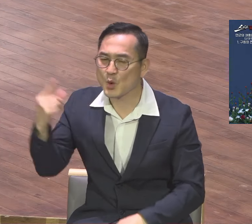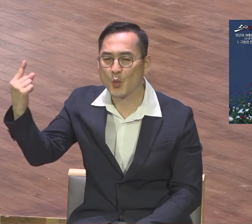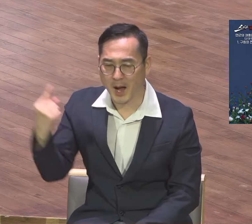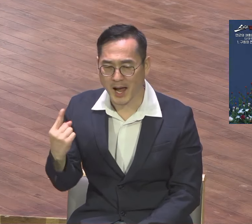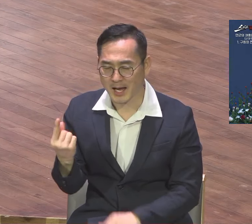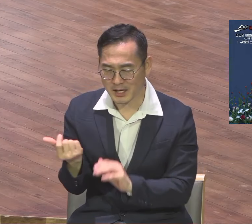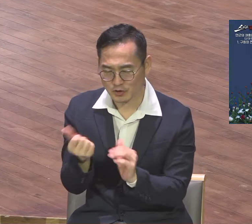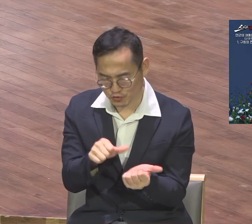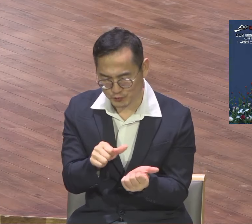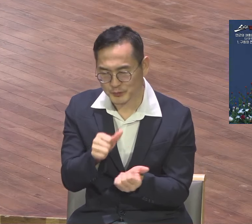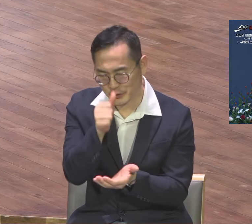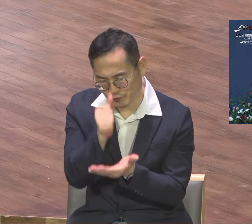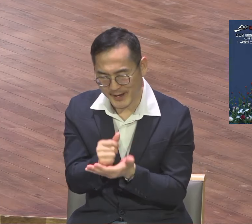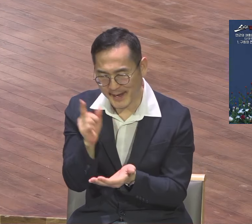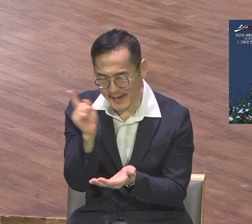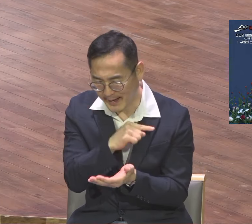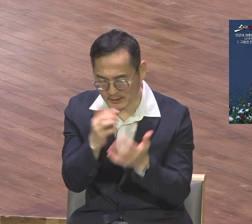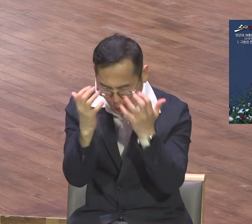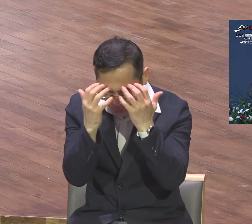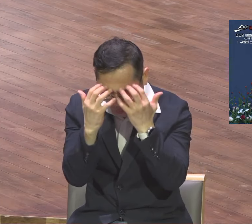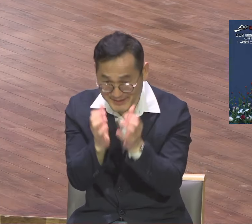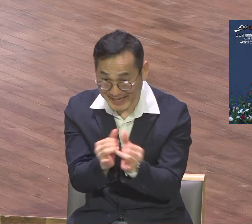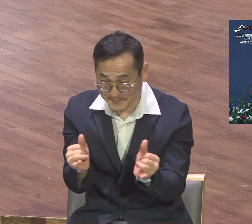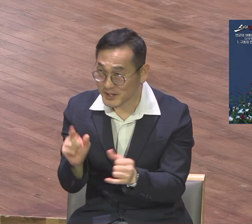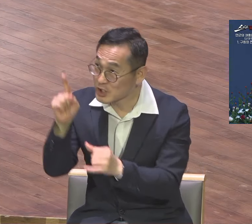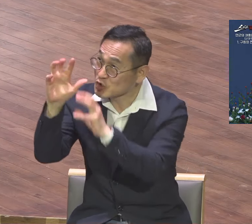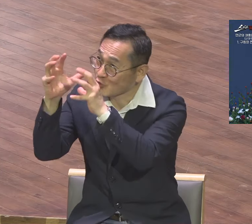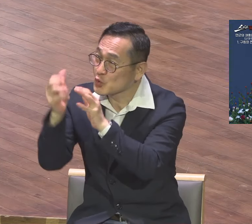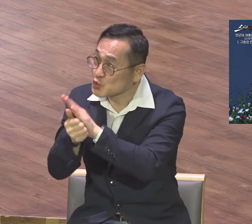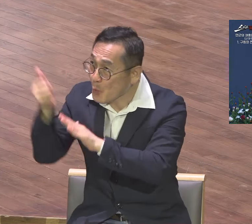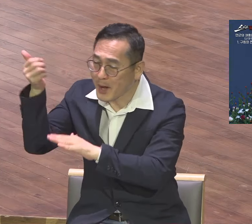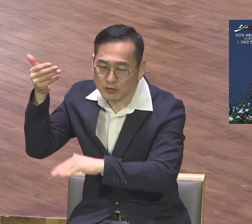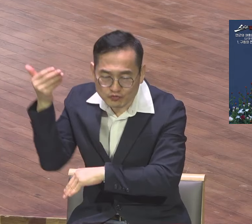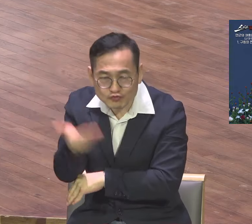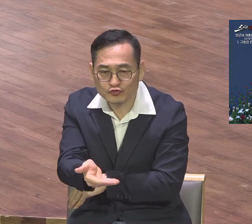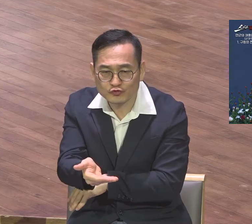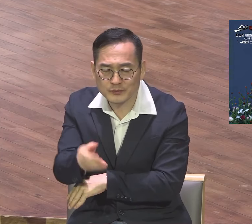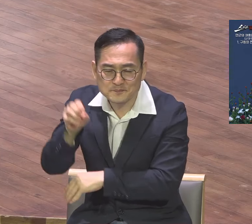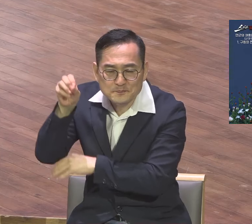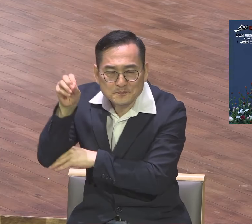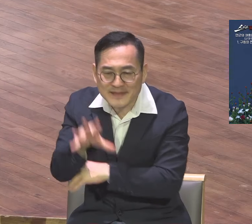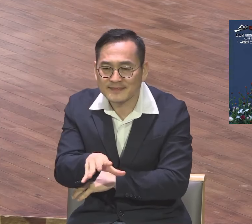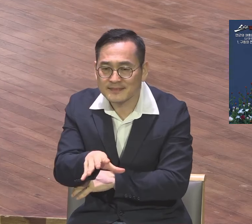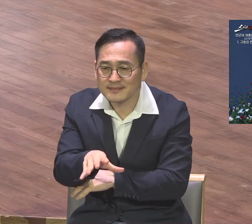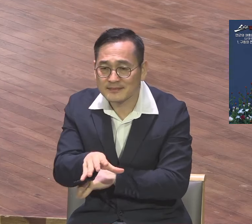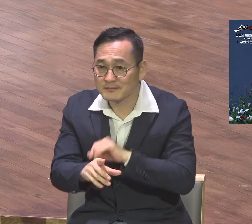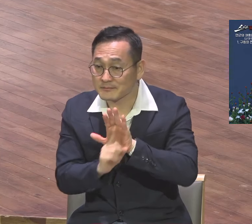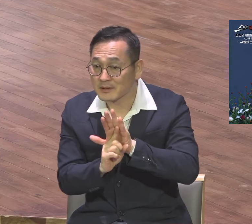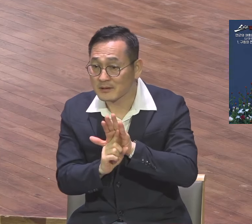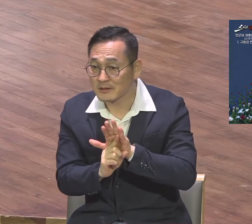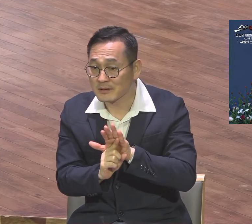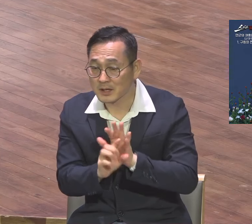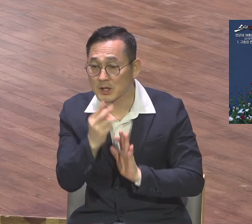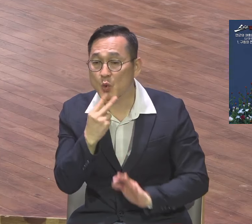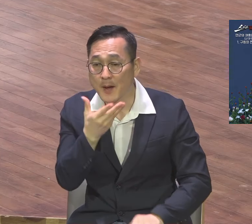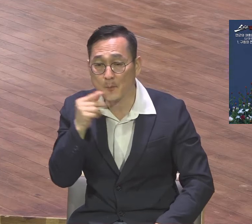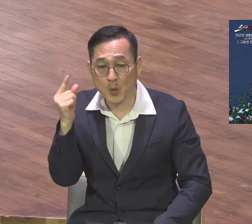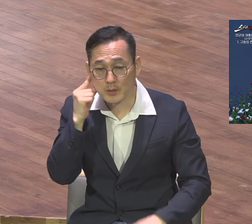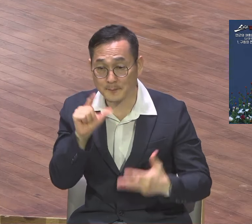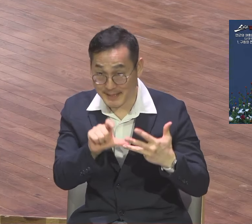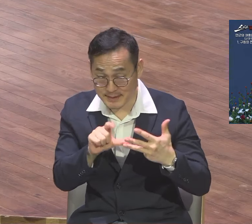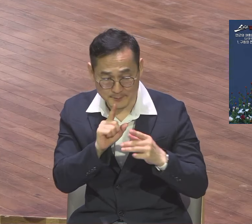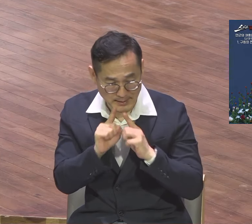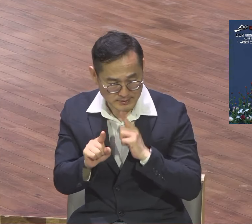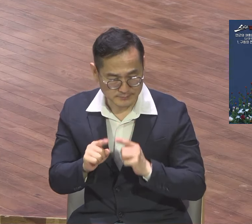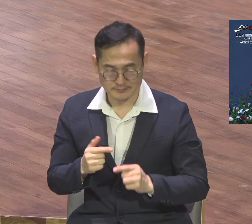죽음의 그늘에 신음받은 백성에게 천국 소망을 심어주는 생명의 빛이다. 자, 요한복음 8장 12절에 보면 예수님께서